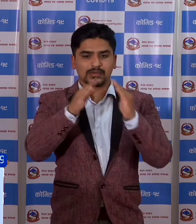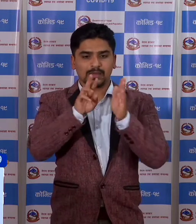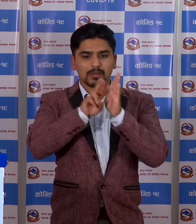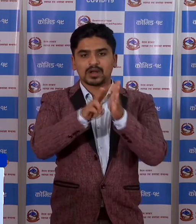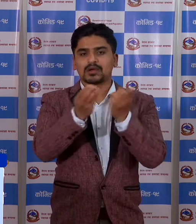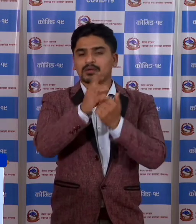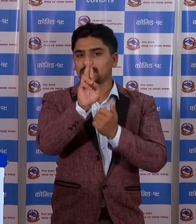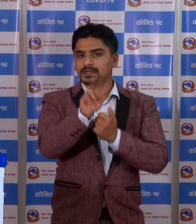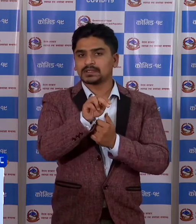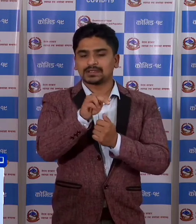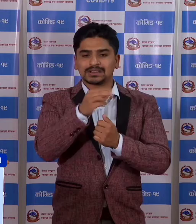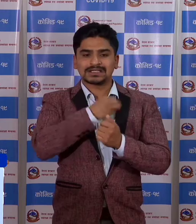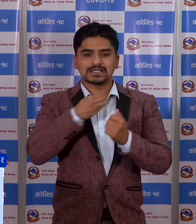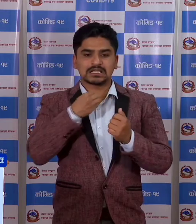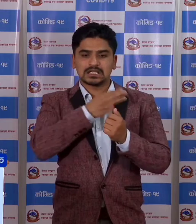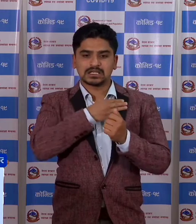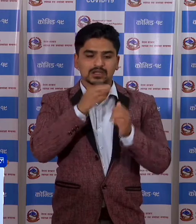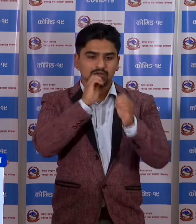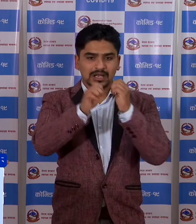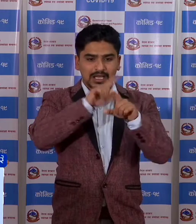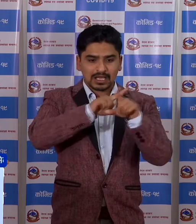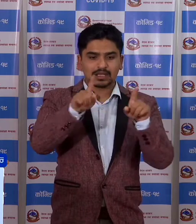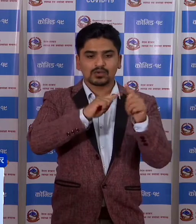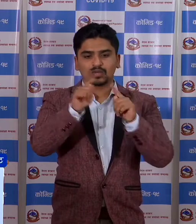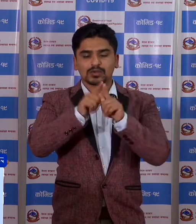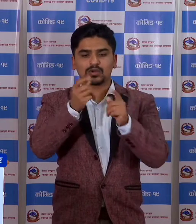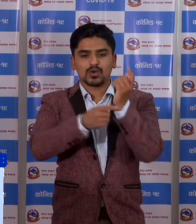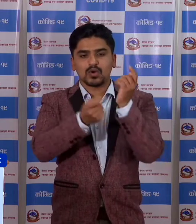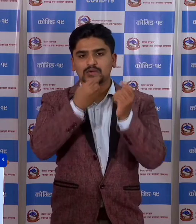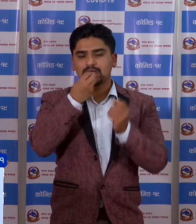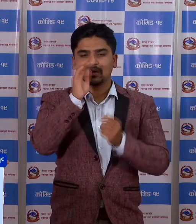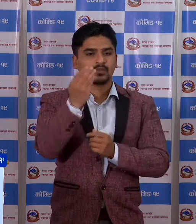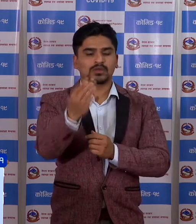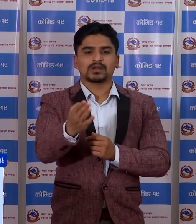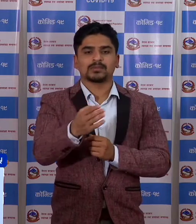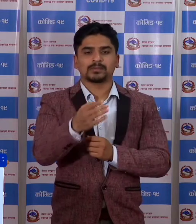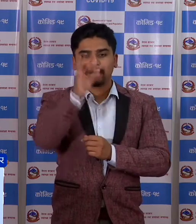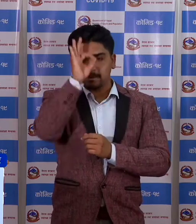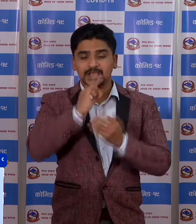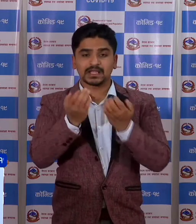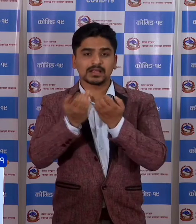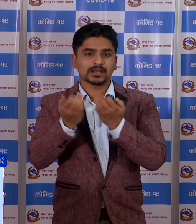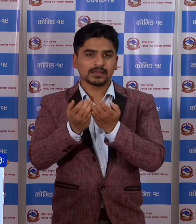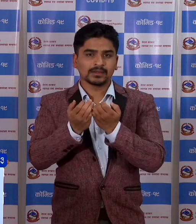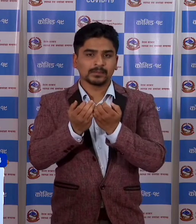अस्पतालमा भर्ना गर्नुपर्दछ। चिकित्सकको सल्लाह बिना कुनै पनि औषधि सेवन गर्नु हुँदैन। विशेष गरेर